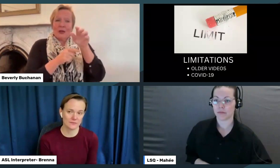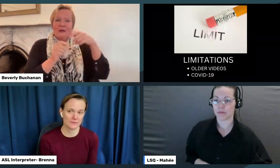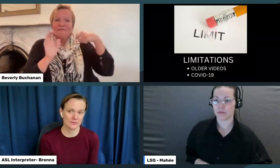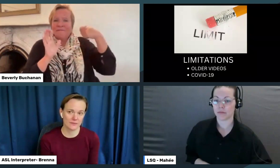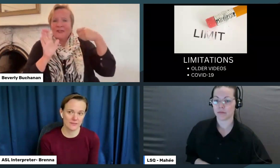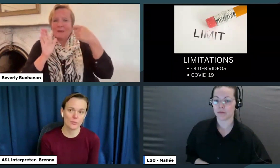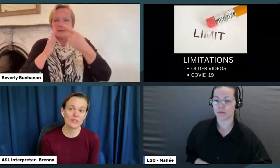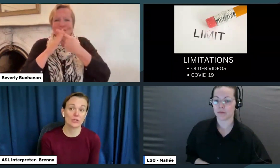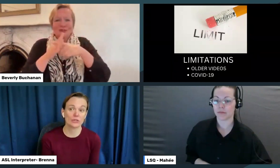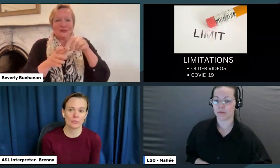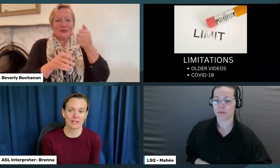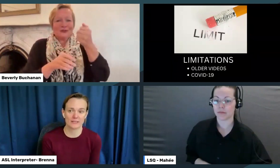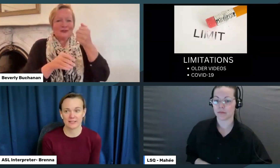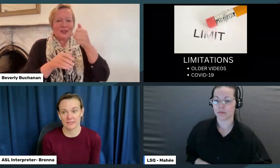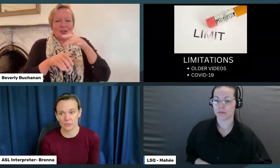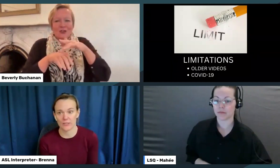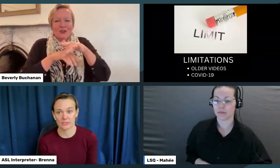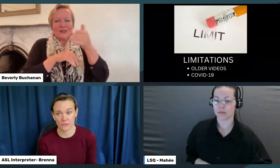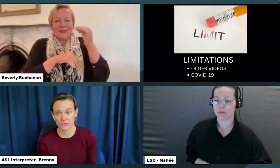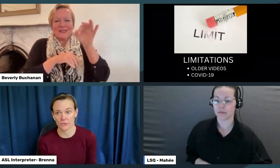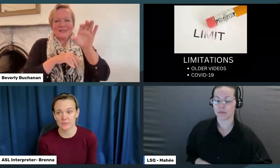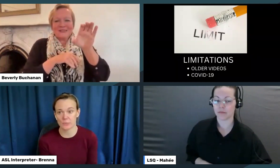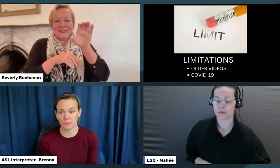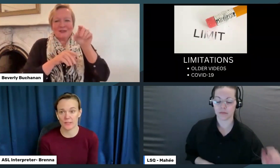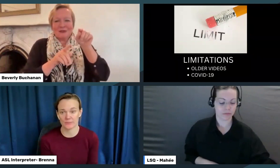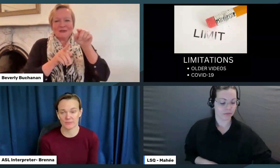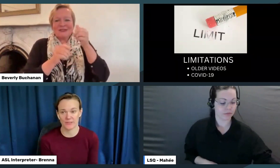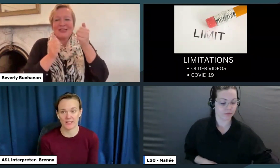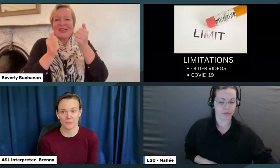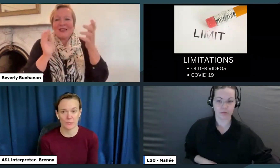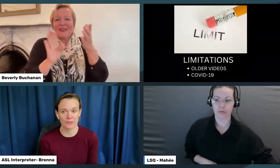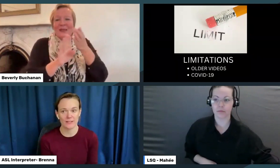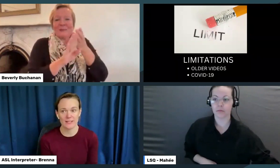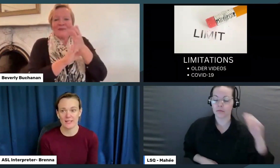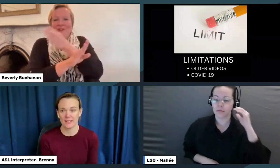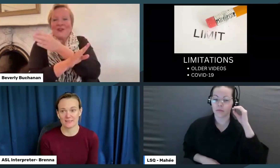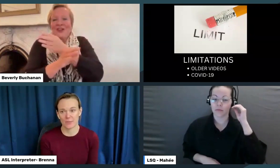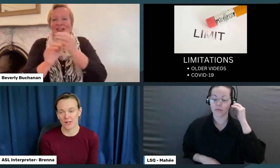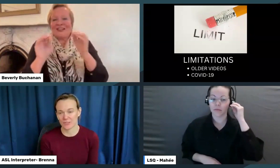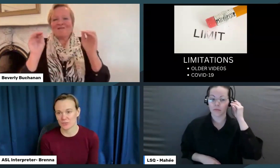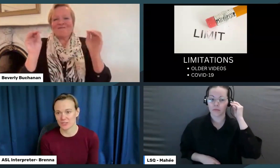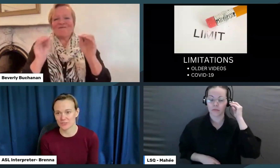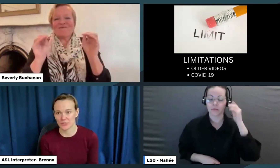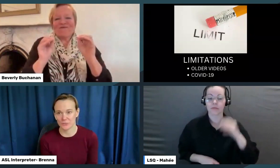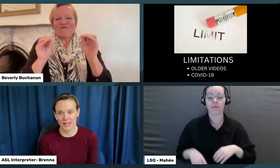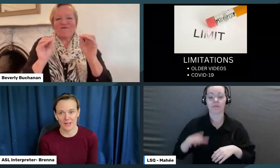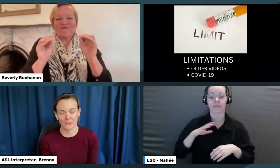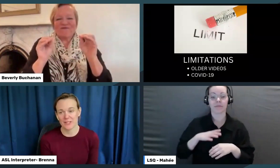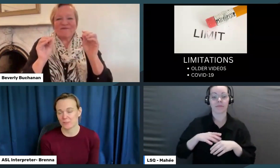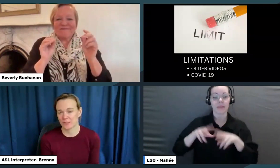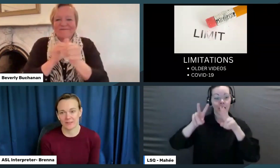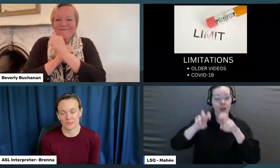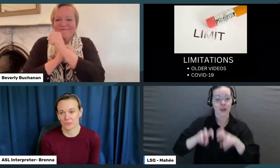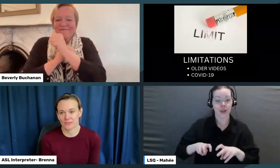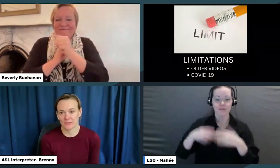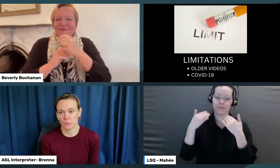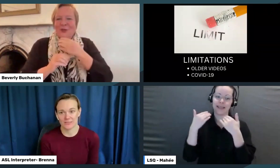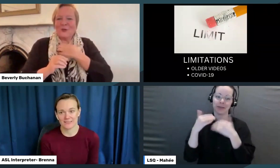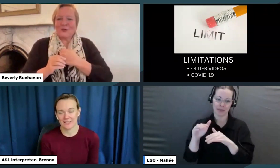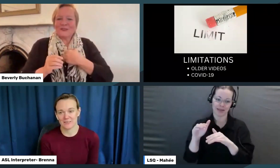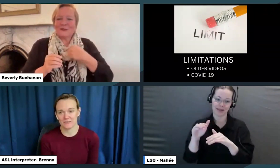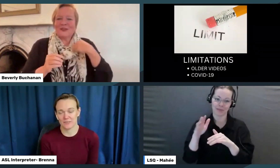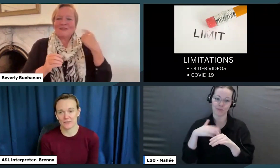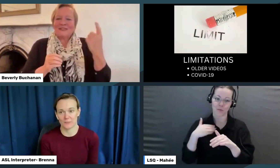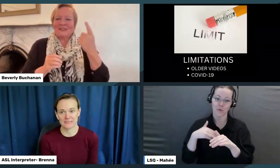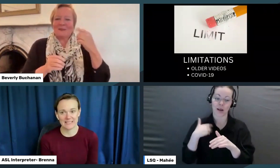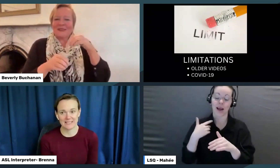si on pouvait penser aux années 1920-1930, ça fait quand même un siècle maintenant, il n'y avait pas de